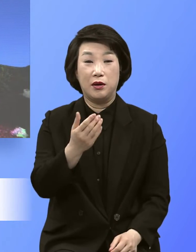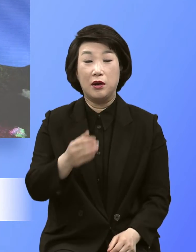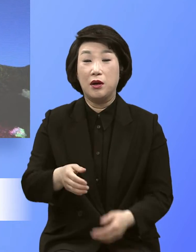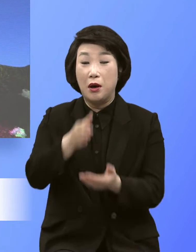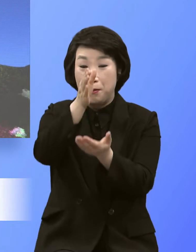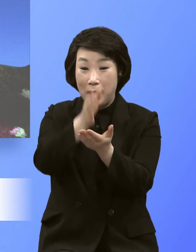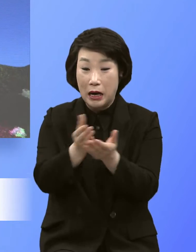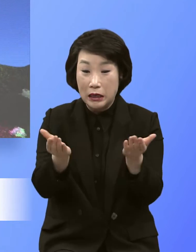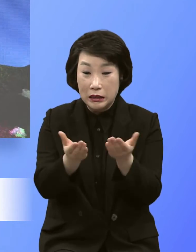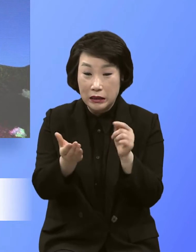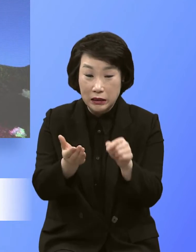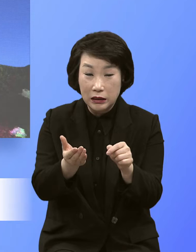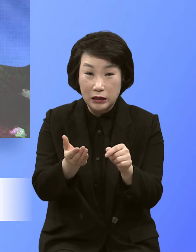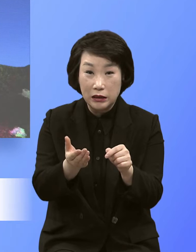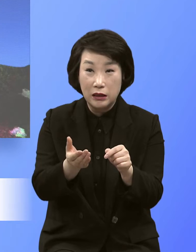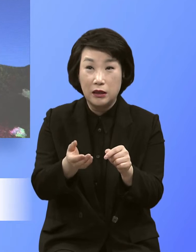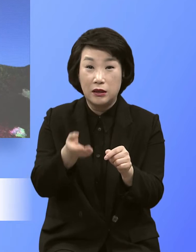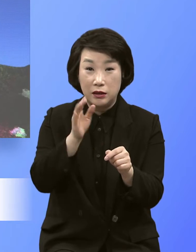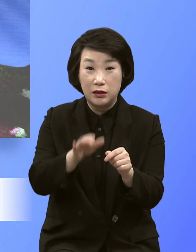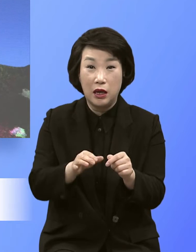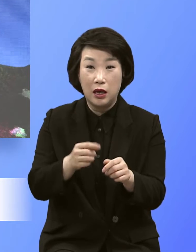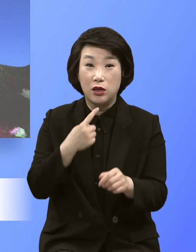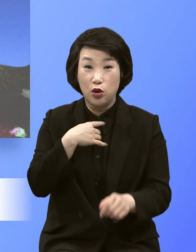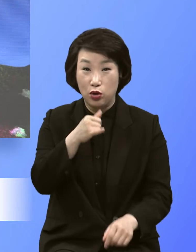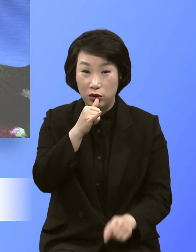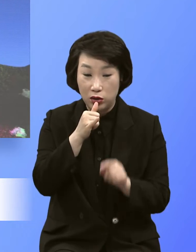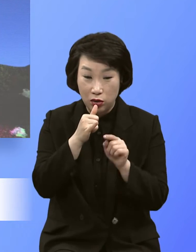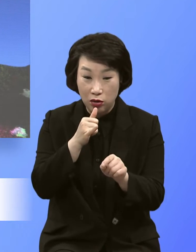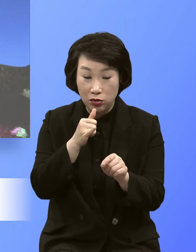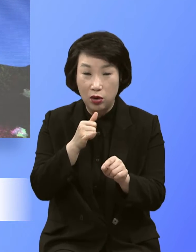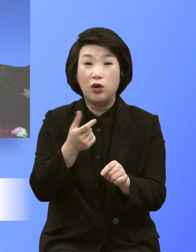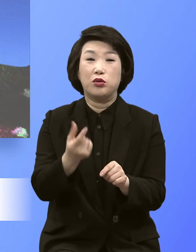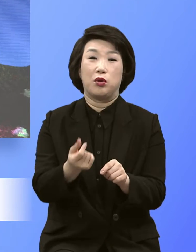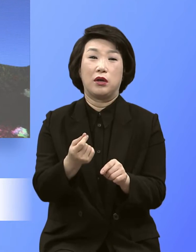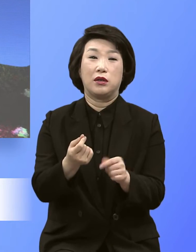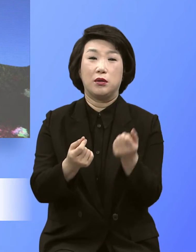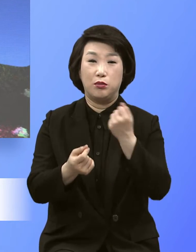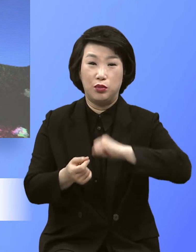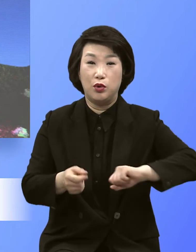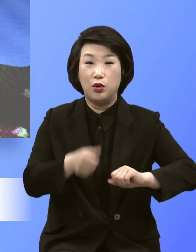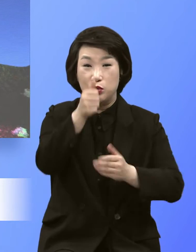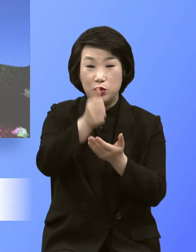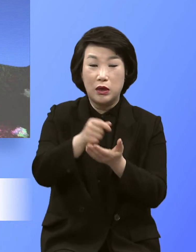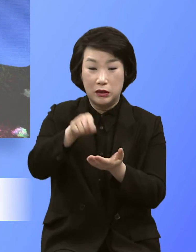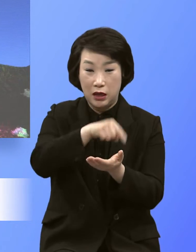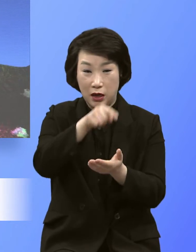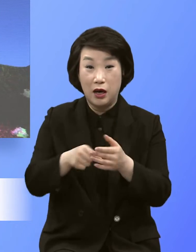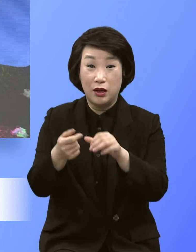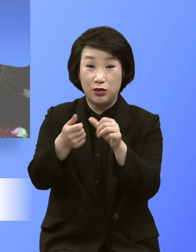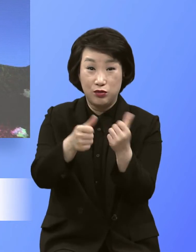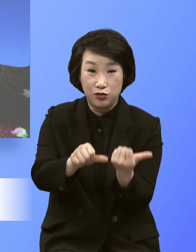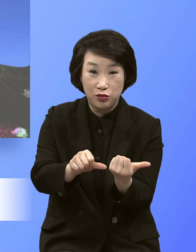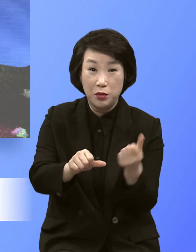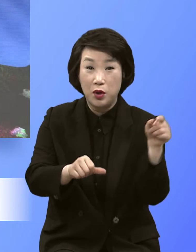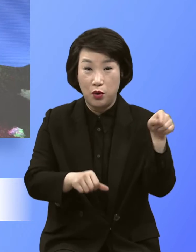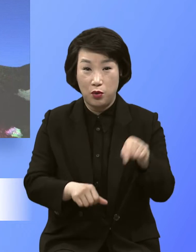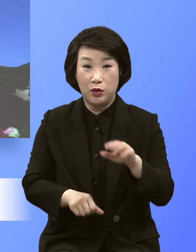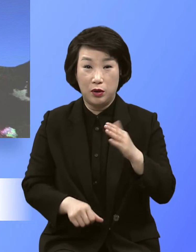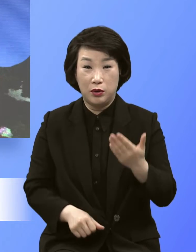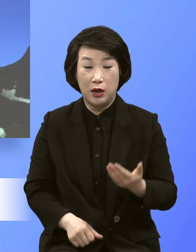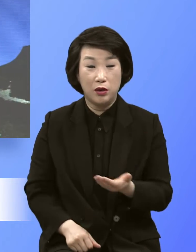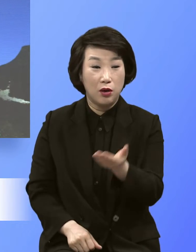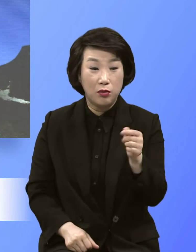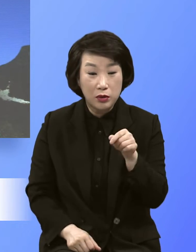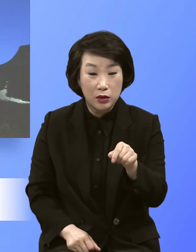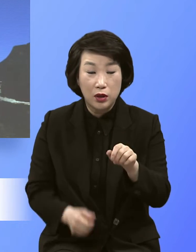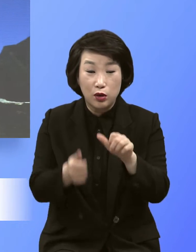하지 말라는데 하면 역시 이것도 불순종의 죄값으로 죽어오니 이